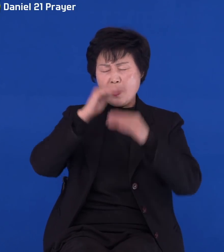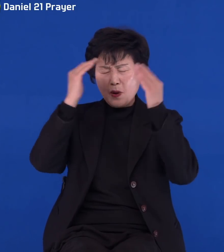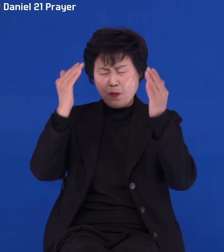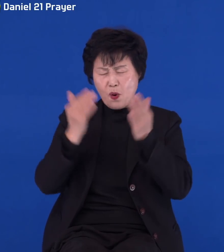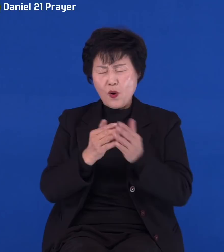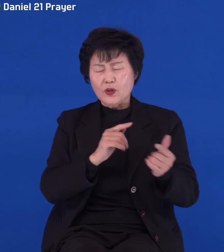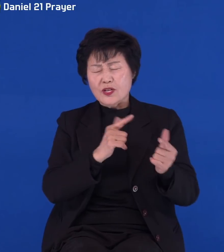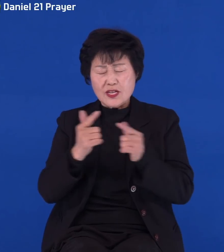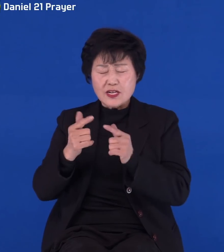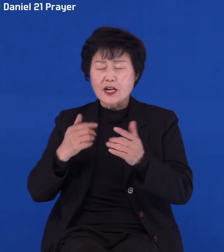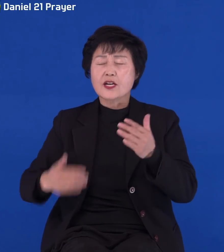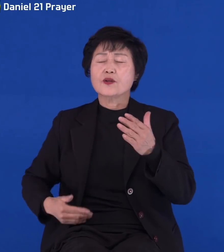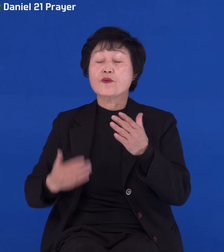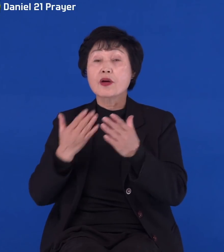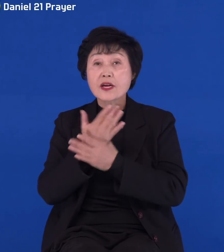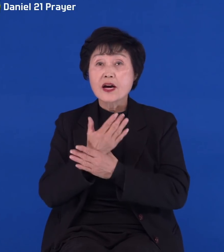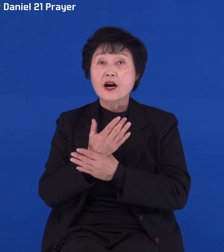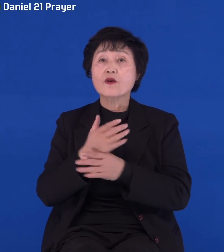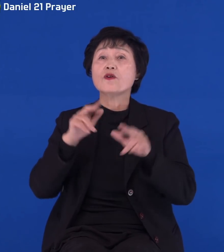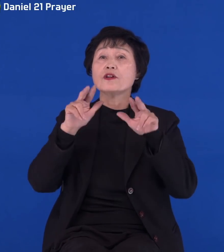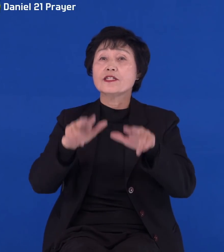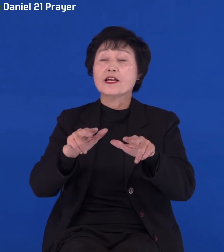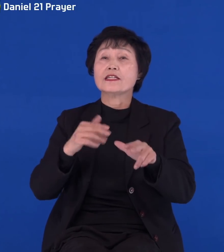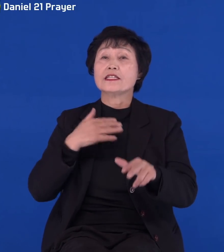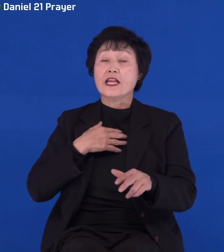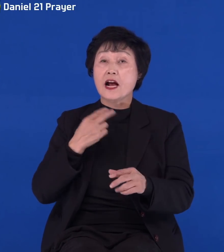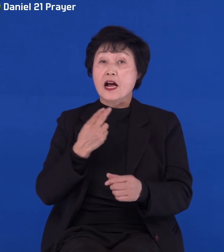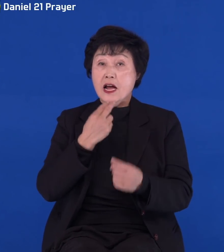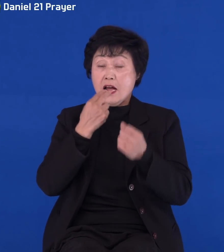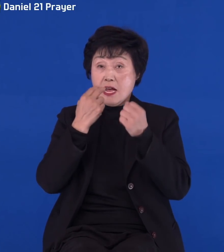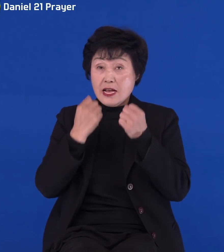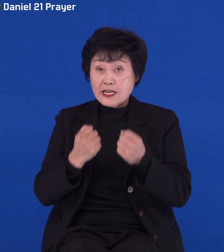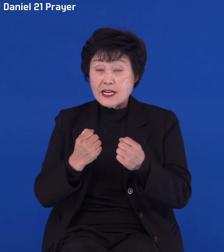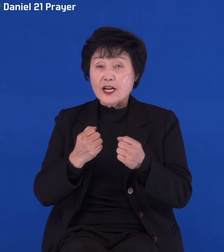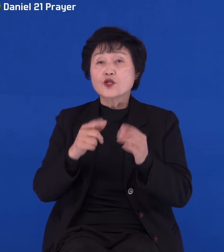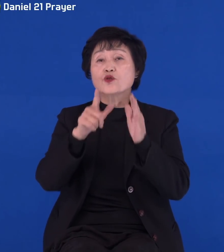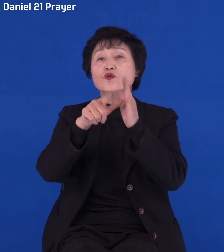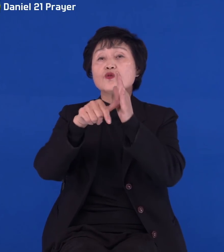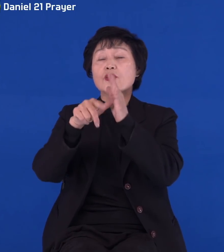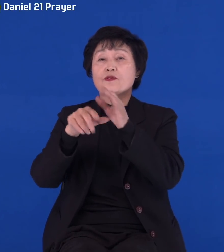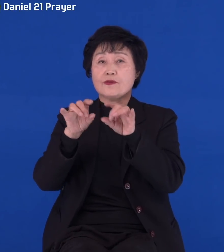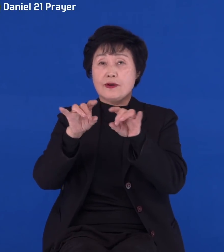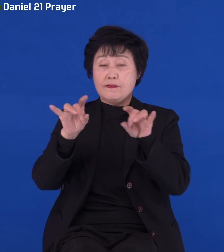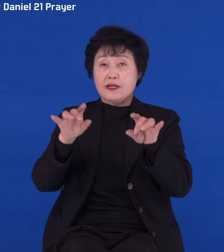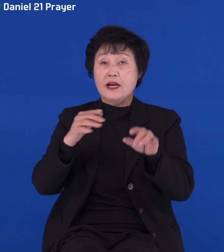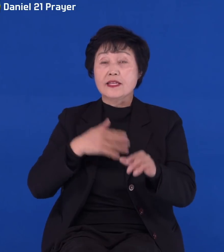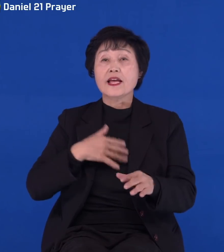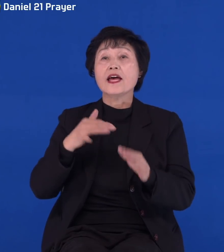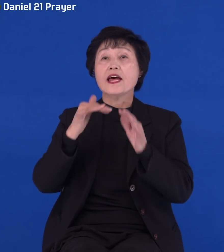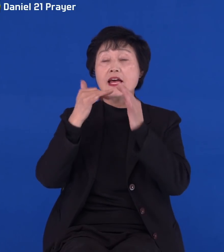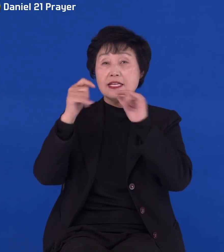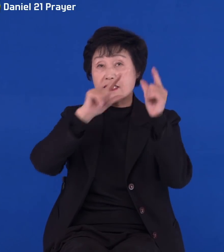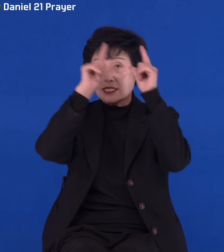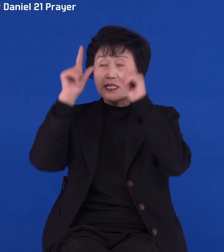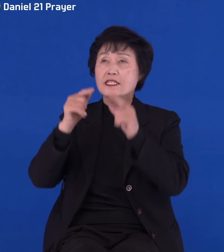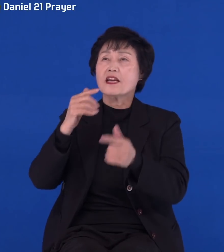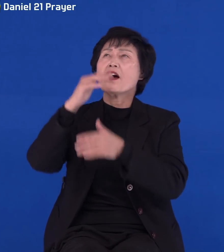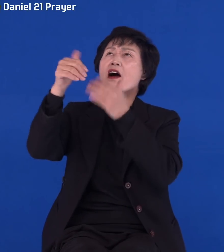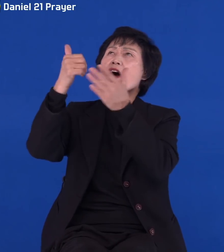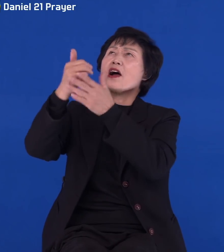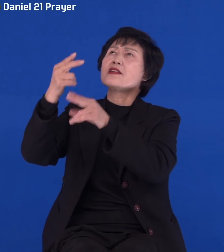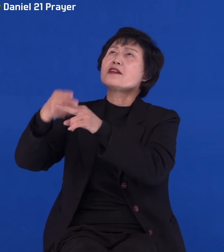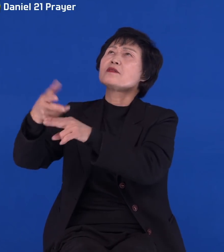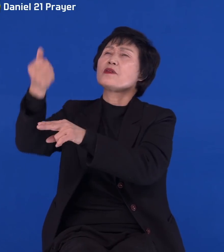회개합니다. 이제는 내가 살아 숨쉬는 모든 순간순간마다 내 인생은 당신의 것이며